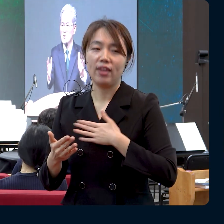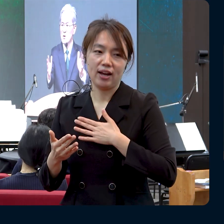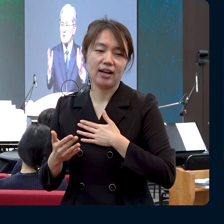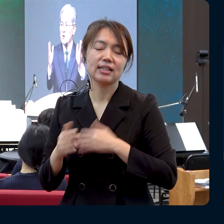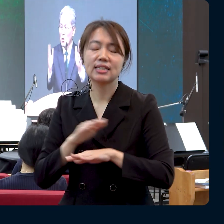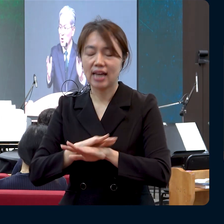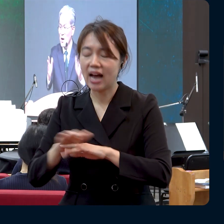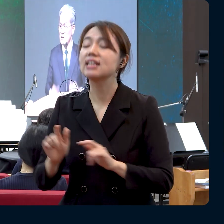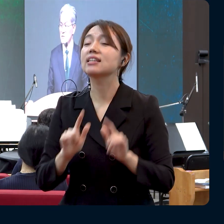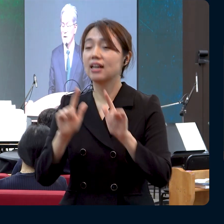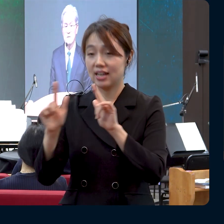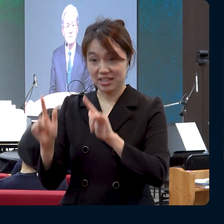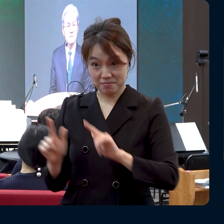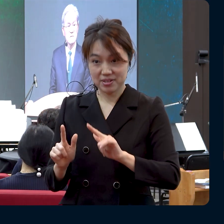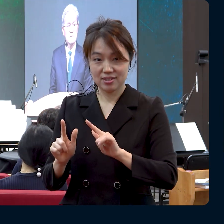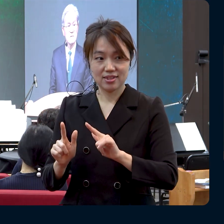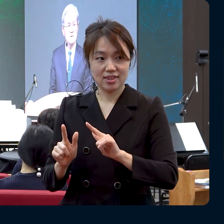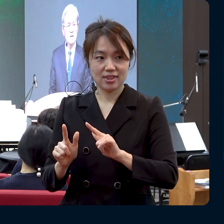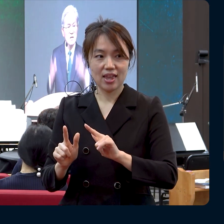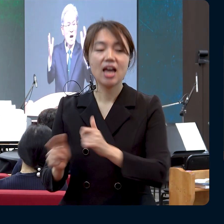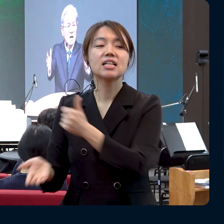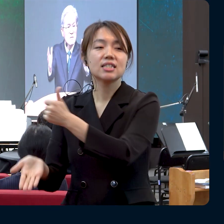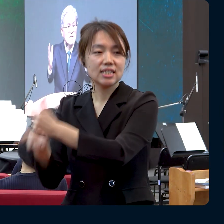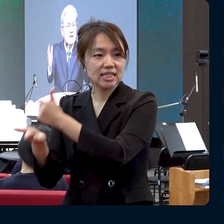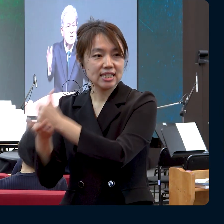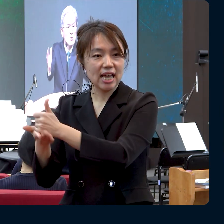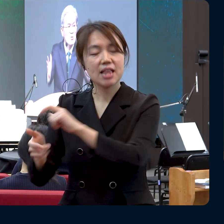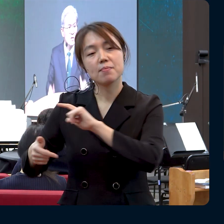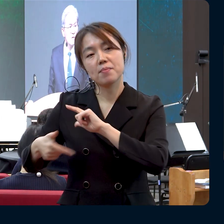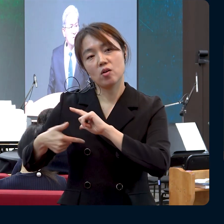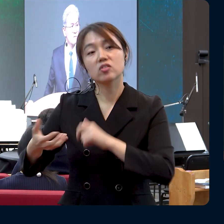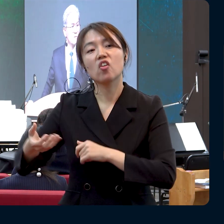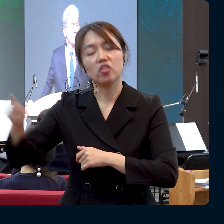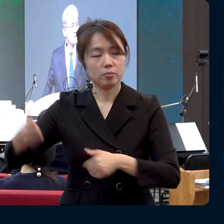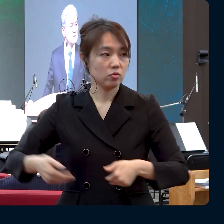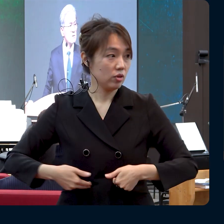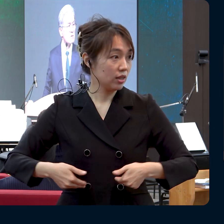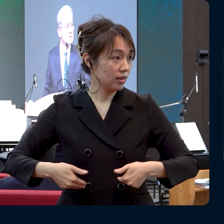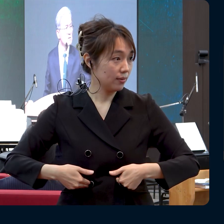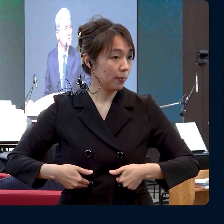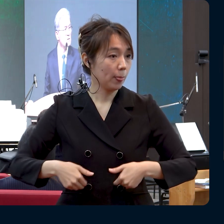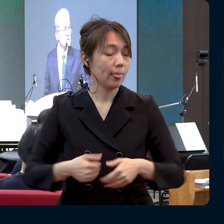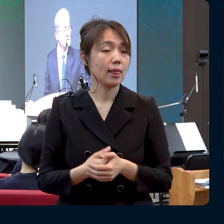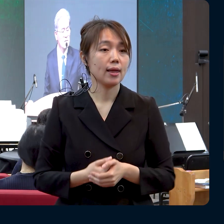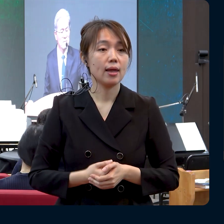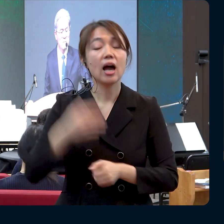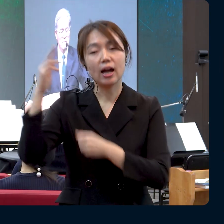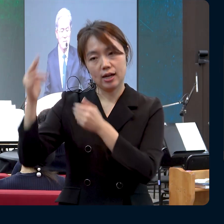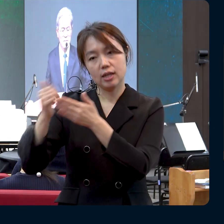칭찬과 명성을 얻어야 하는 거예요. 이게 하나님의 이야기의 결론이에요.